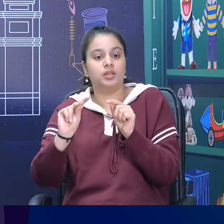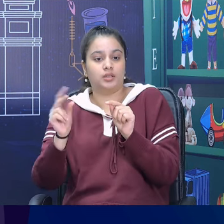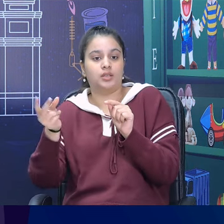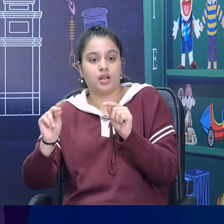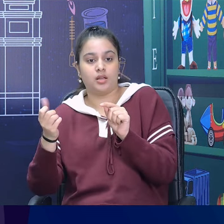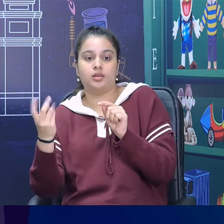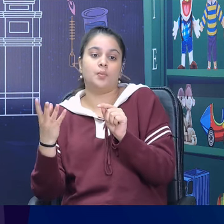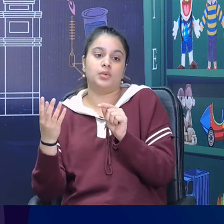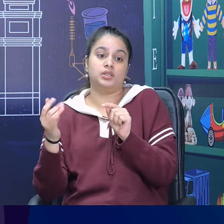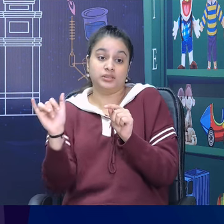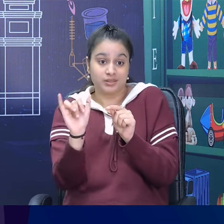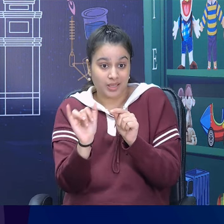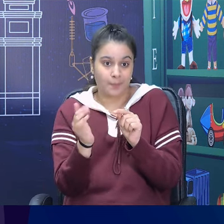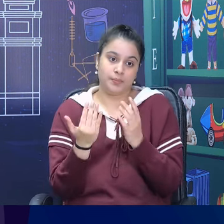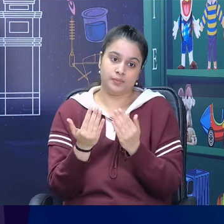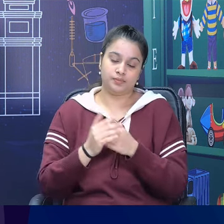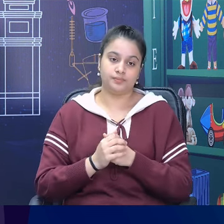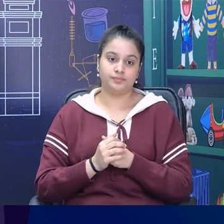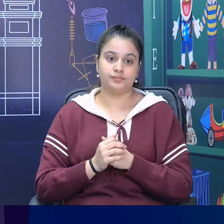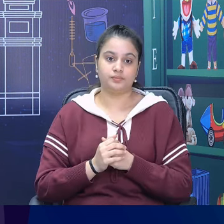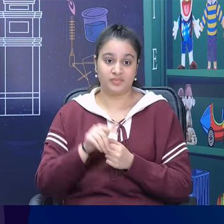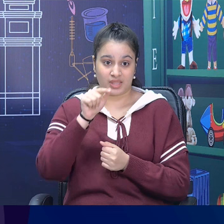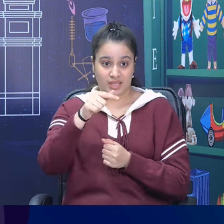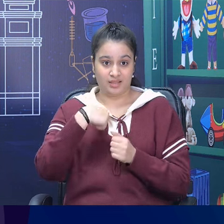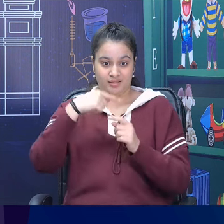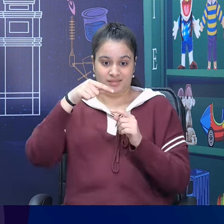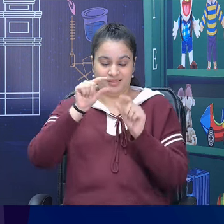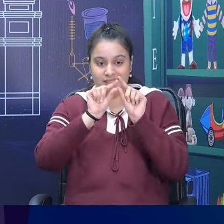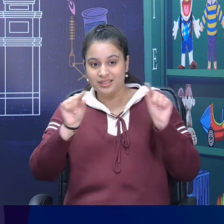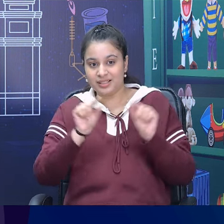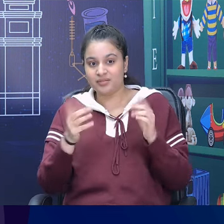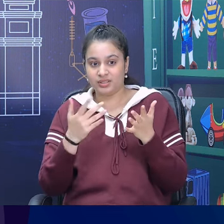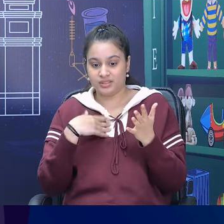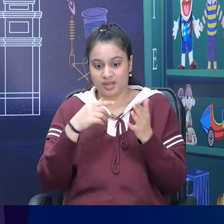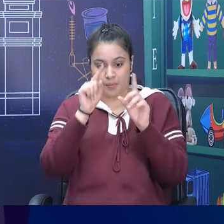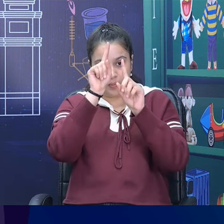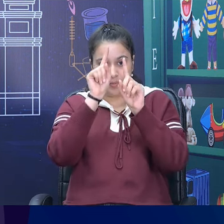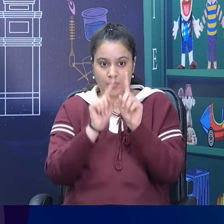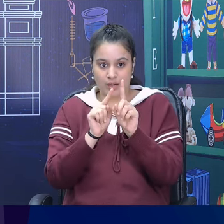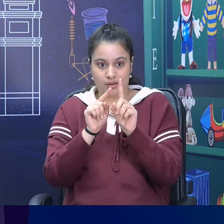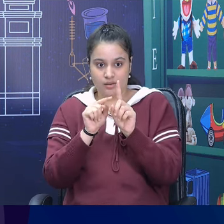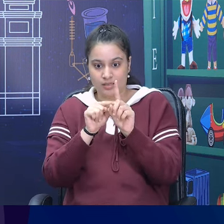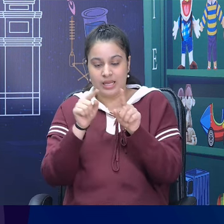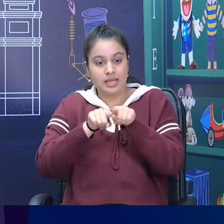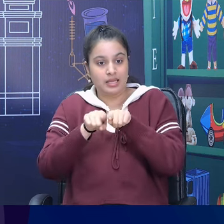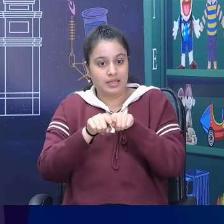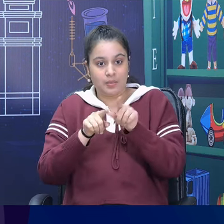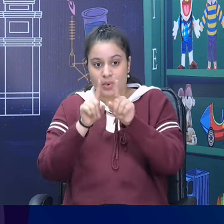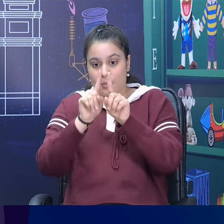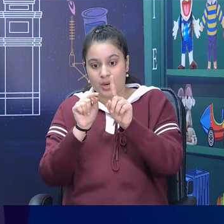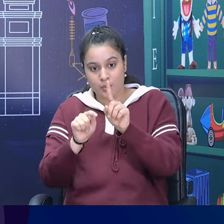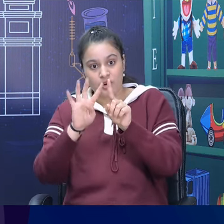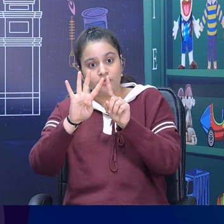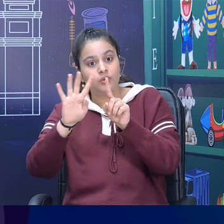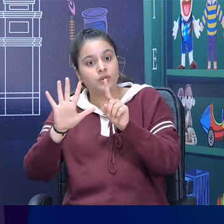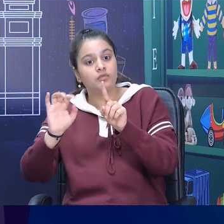डेसिमल्स द डेसीमल एक्सपेंशन डज नॉट कम टू एन एंड एंड इट हैज एन इंफाइटिंग वेयर अ सर्टेन